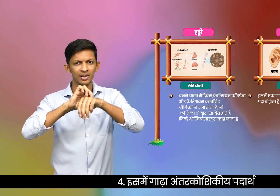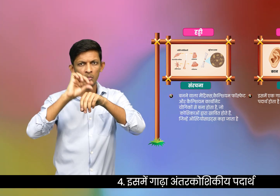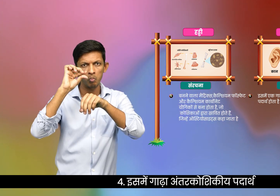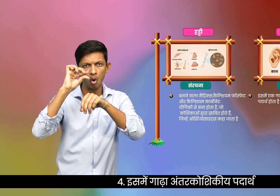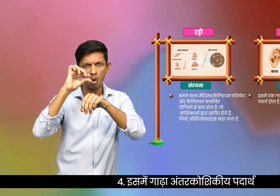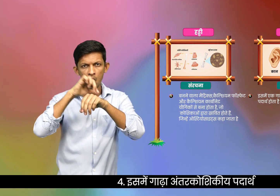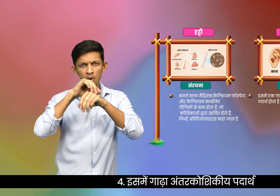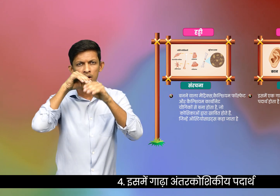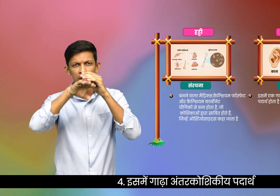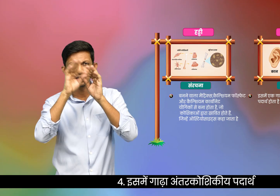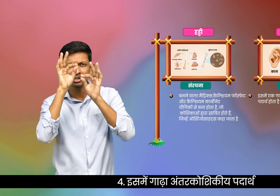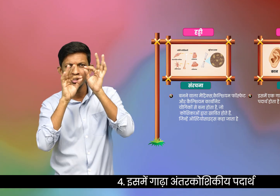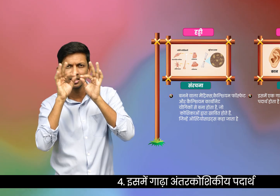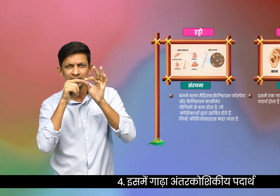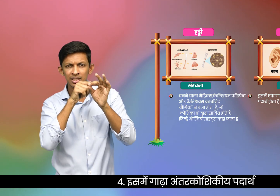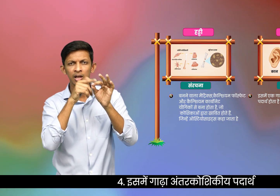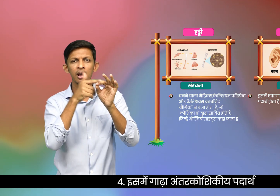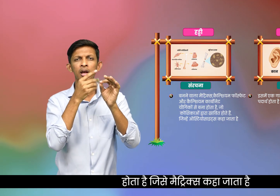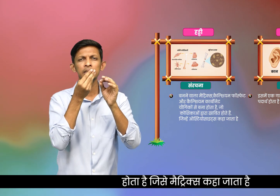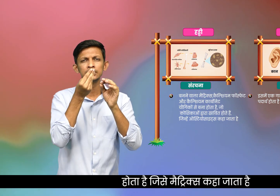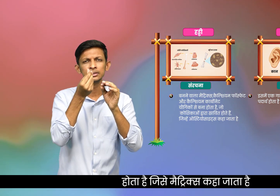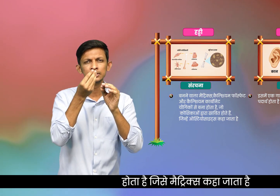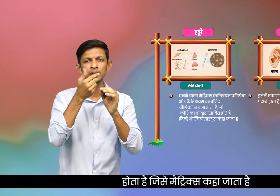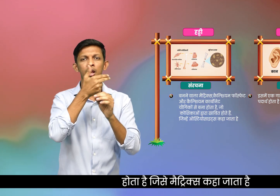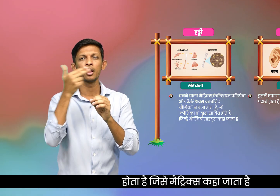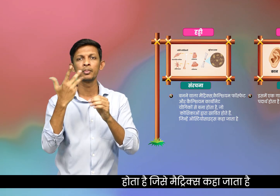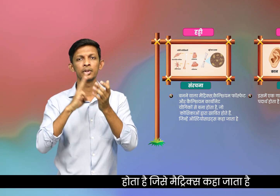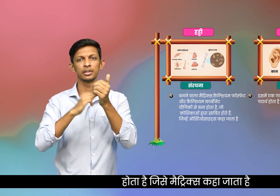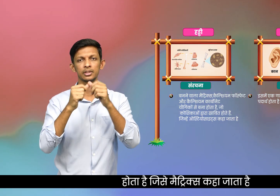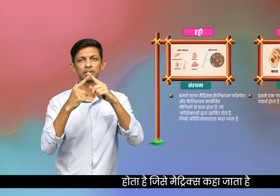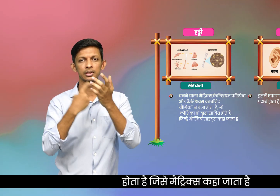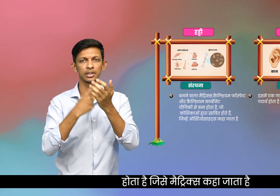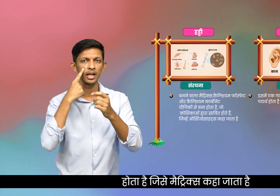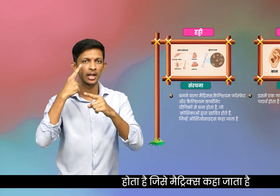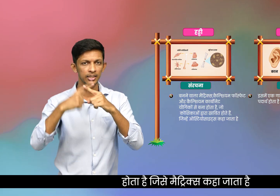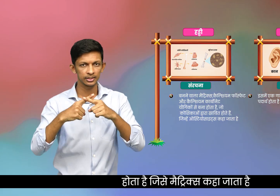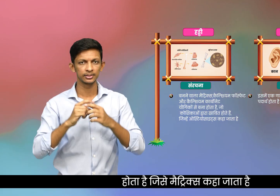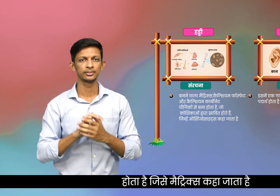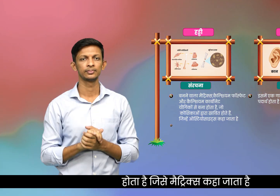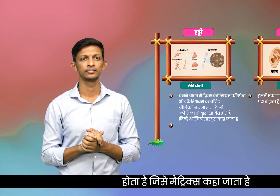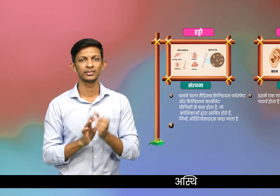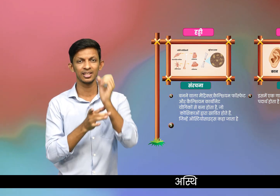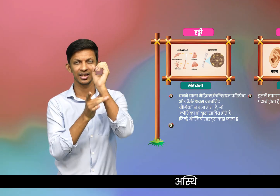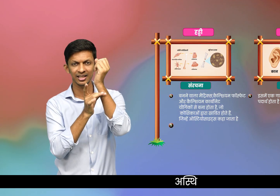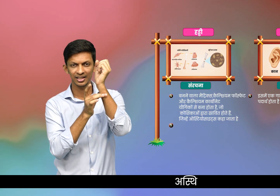इसमें गाढ़ा अंतरकोशिकीय पदार्थ होता है जिसे मैट्रिक कहा जाता है।